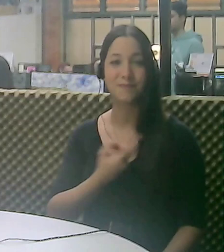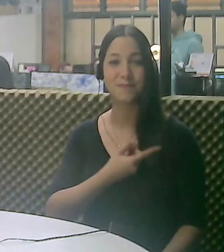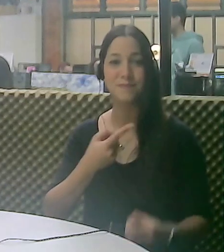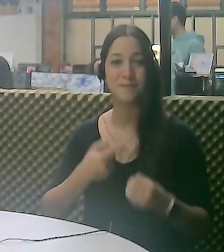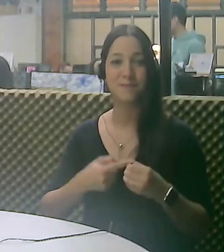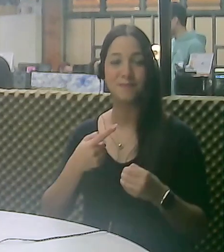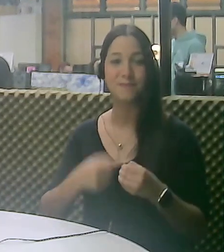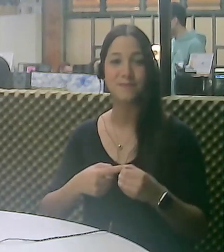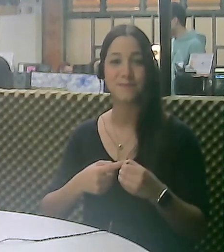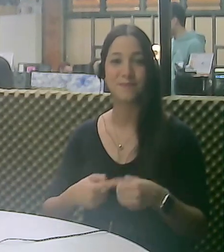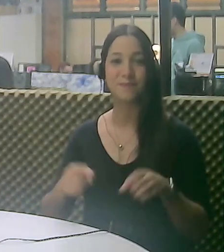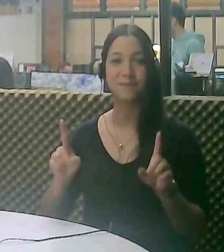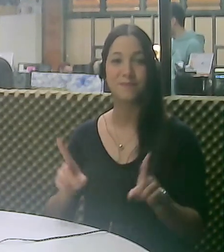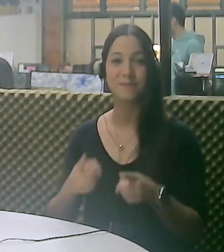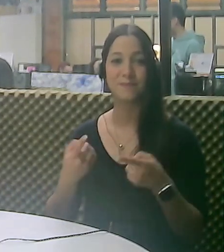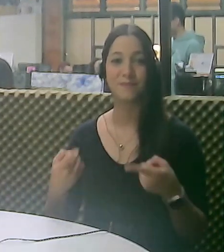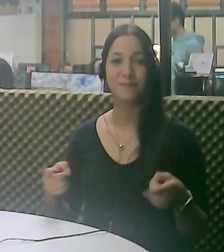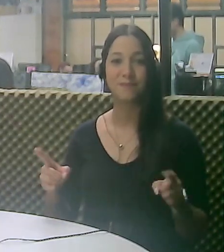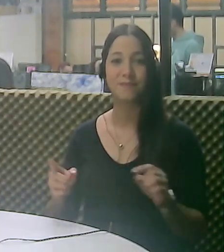Rádio Nossa Cidade.